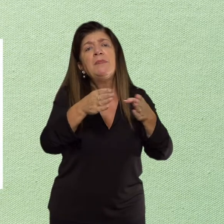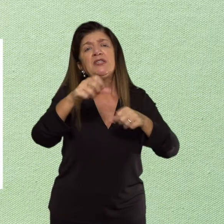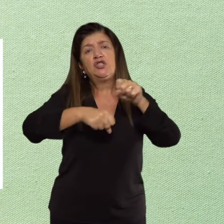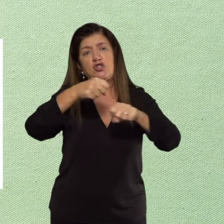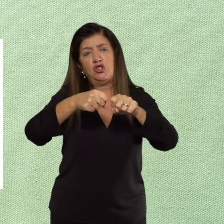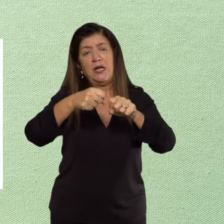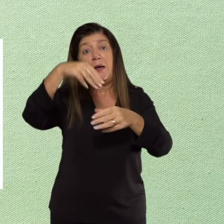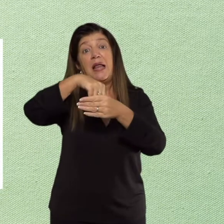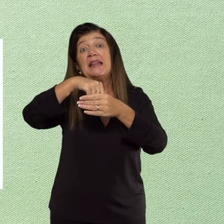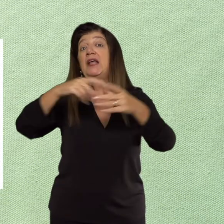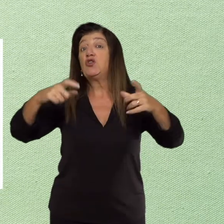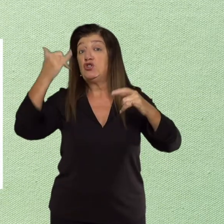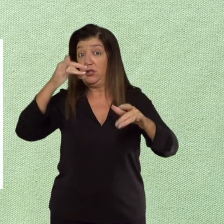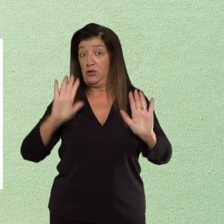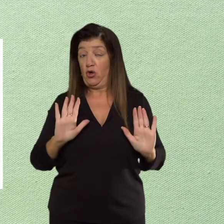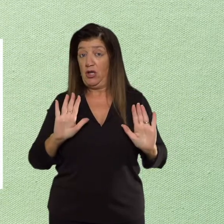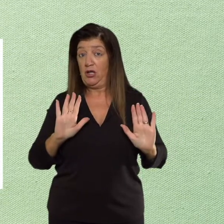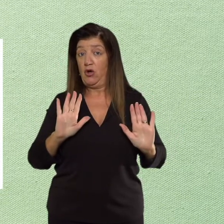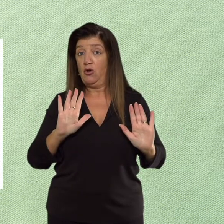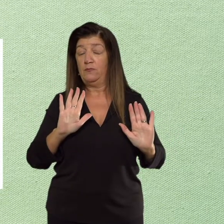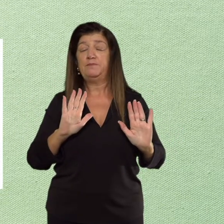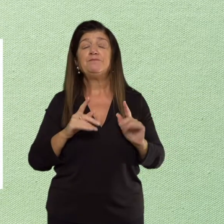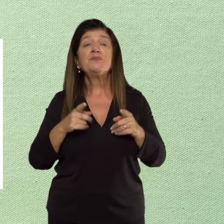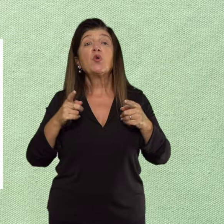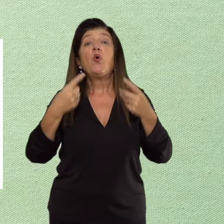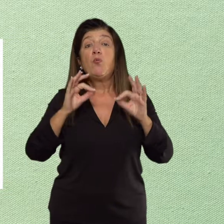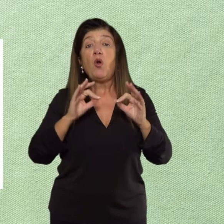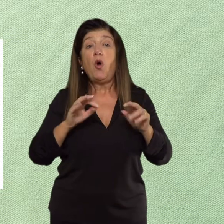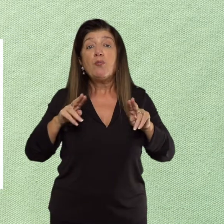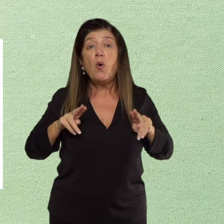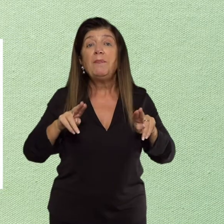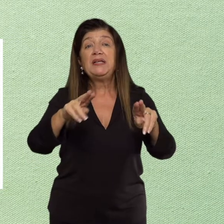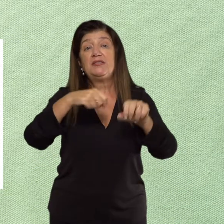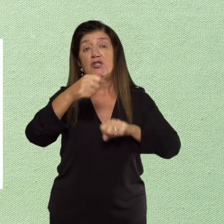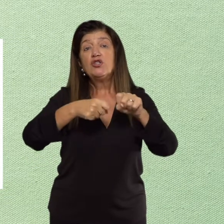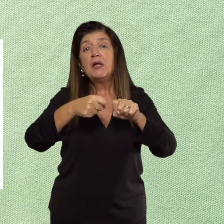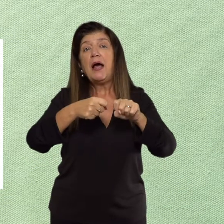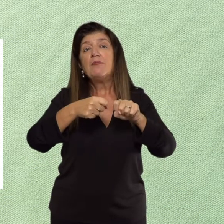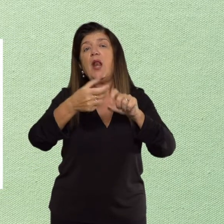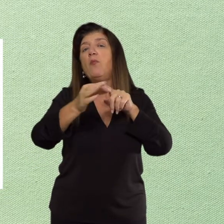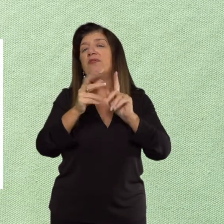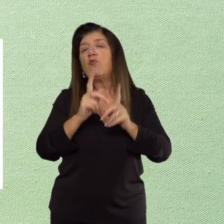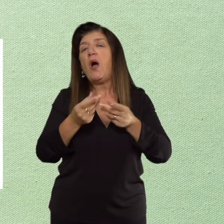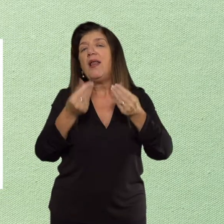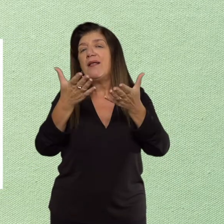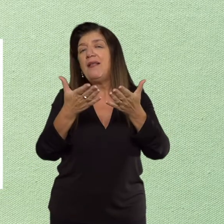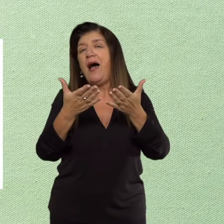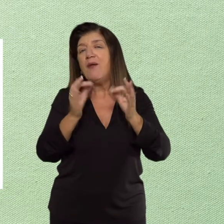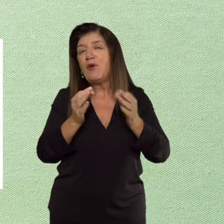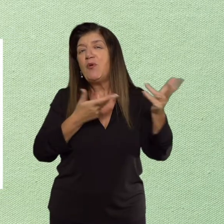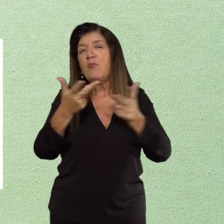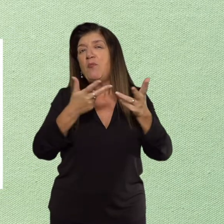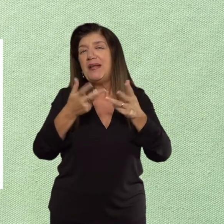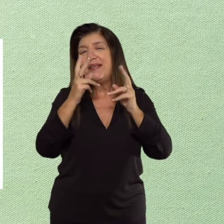all'interno della città con queste piste ciclabili, A proprio per lo proposito, sviluppo della mobilità dolce. certo, a proposito